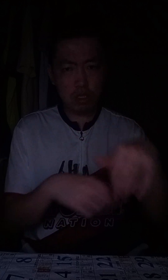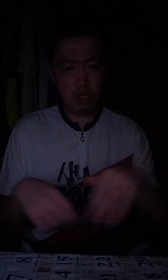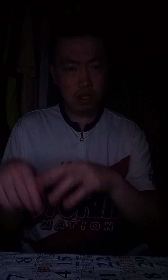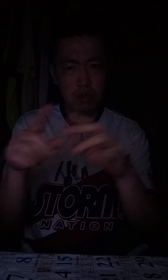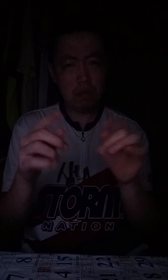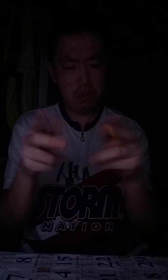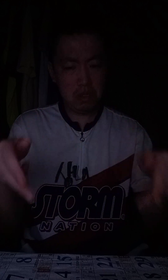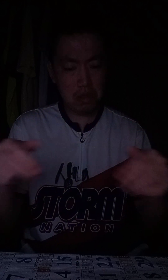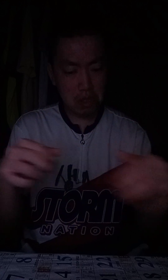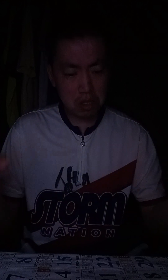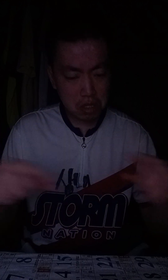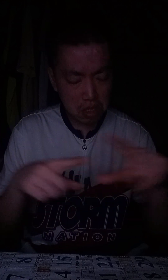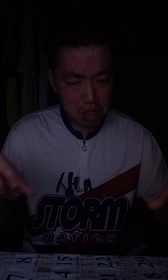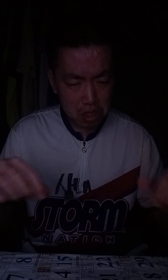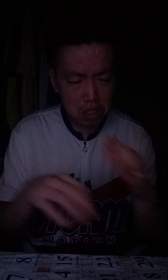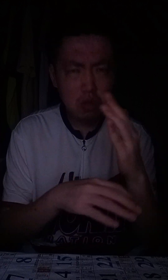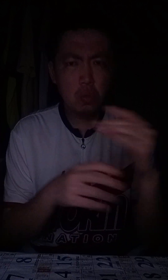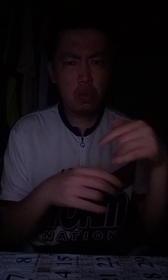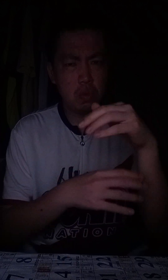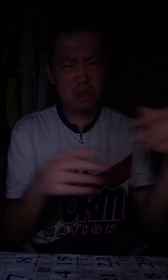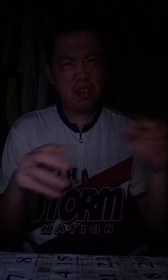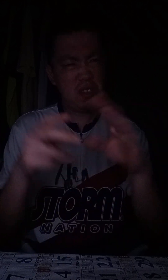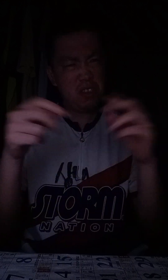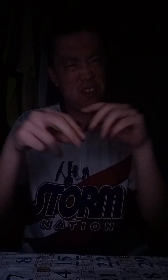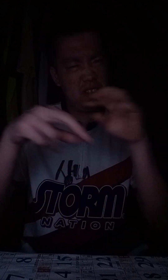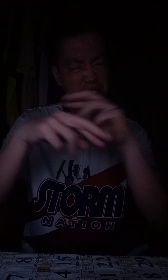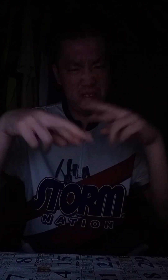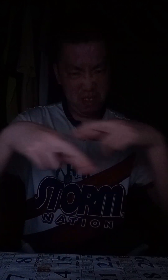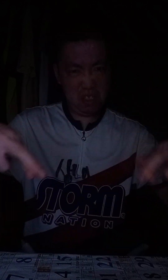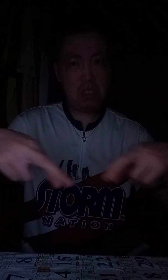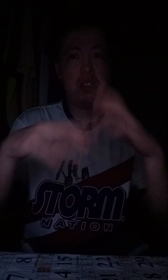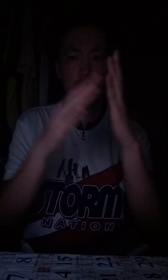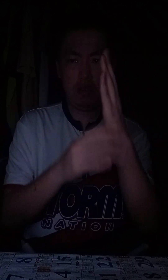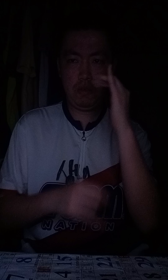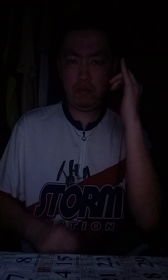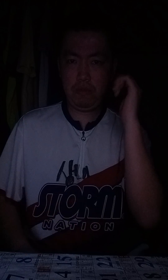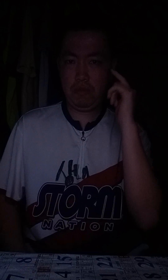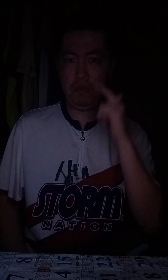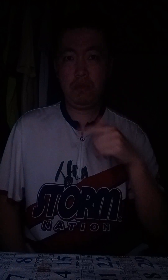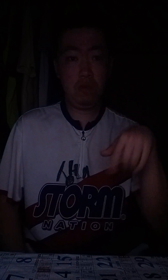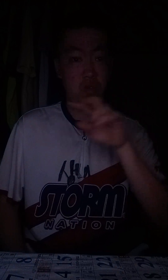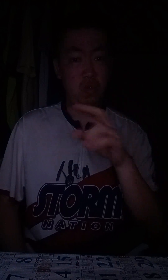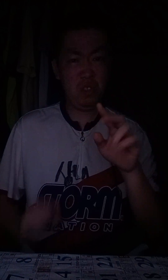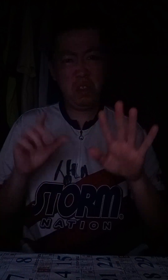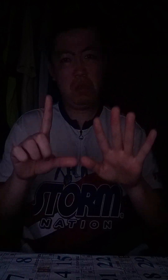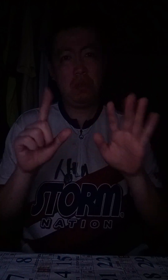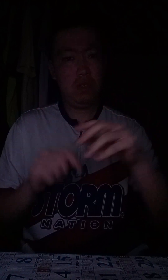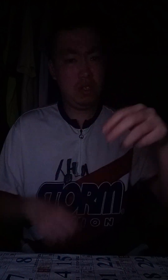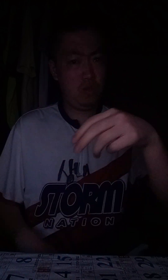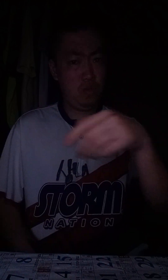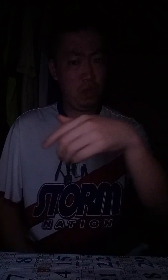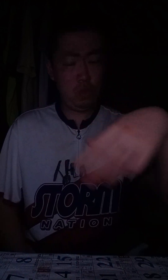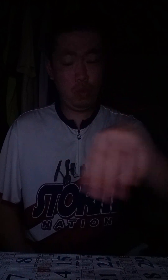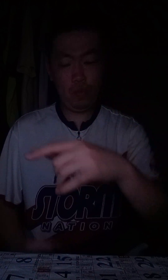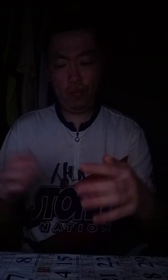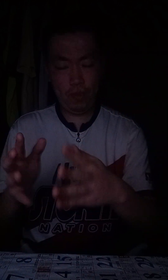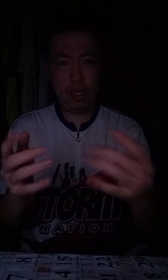끼어있는 SUV 차량은 앞부분이 심하게 찌그러져 있습니다. 어제 저녁 7시쯤 서울 홍기동에서 발생한